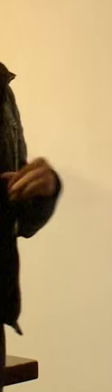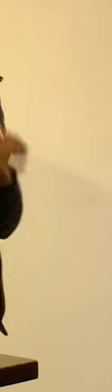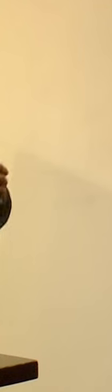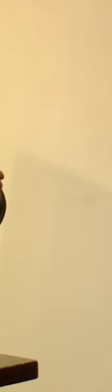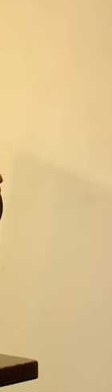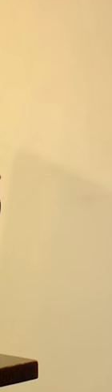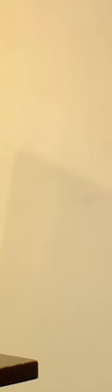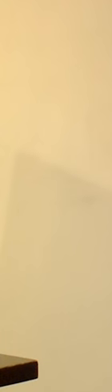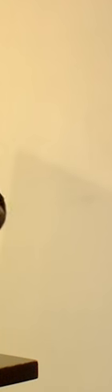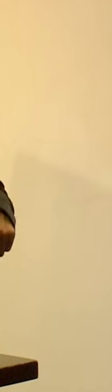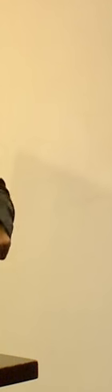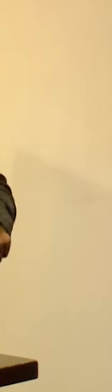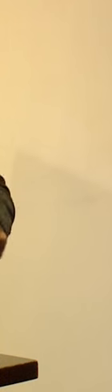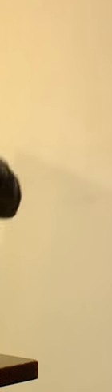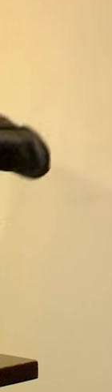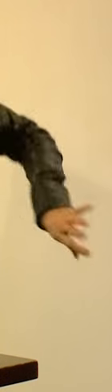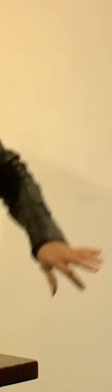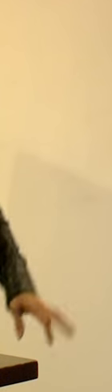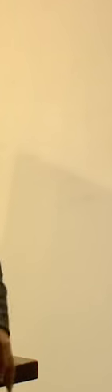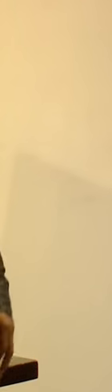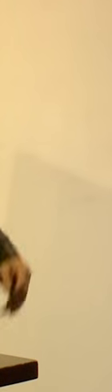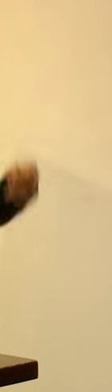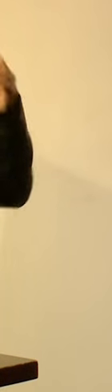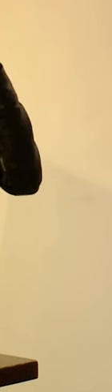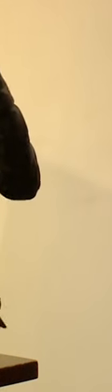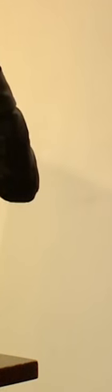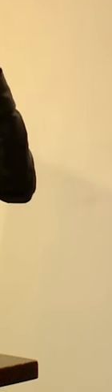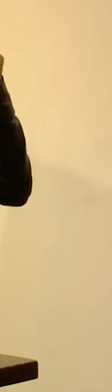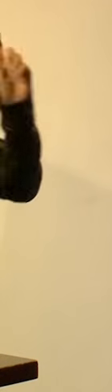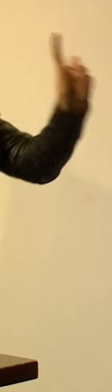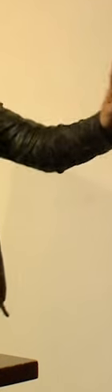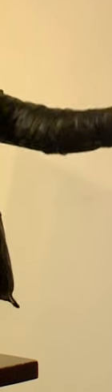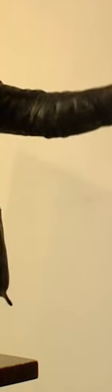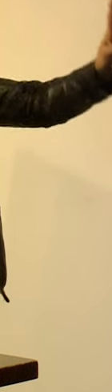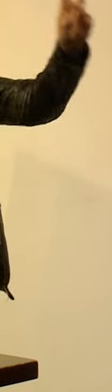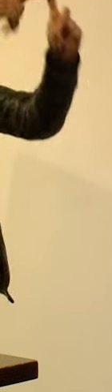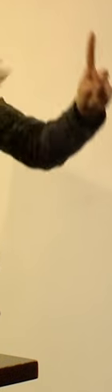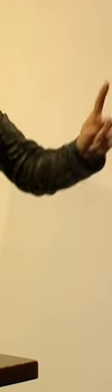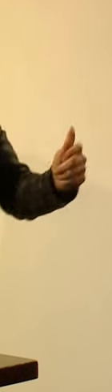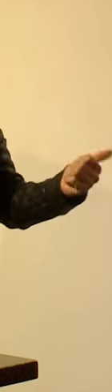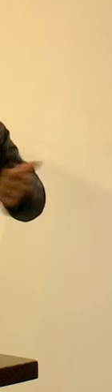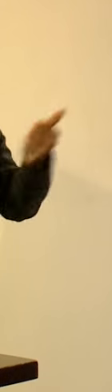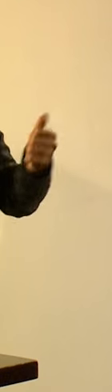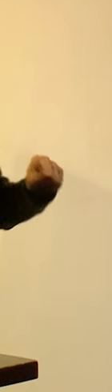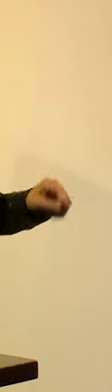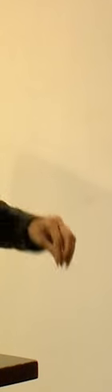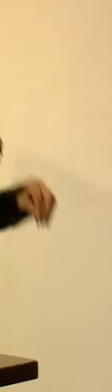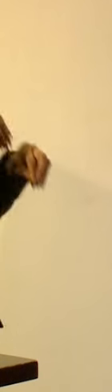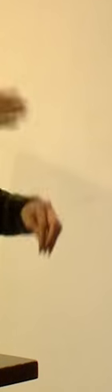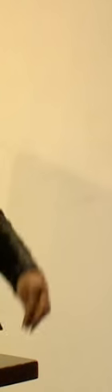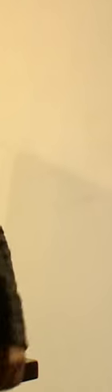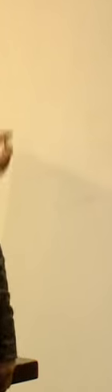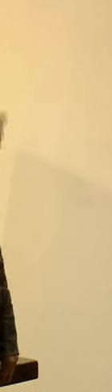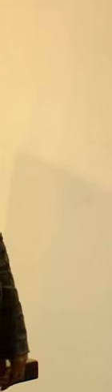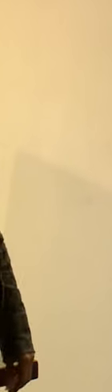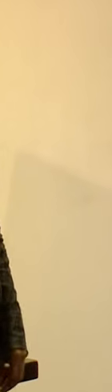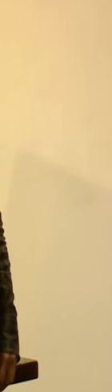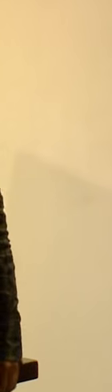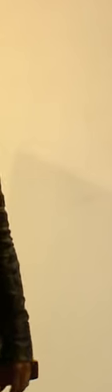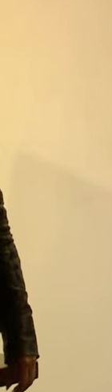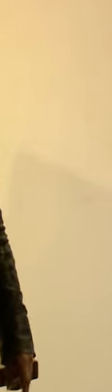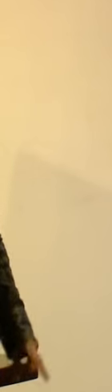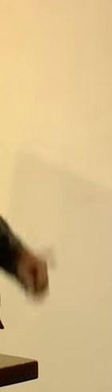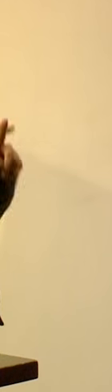estoy perdiendo el tiempo. A ver, ¿qué estamos haciendo? ¿Será que ese es el propósito? ¿Qué estoy educando? ¿Estoy educando artistas? El